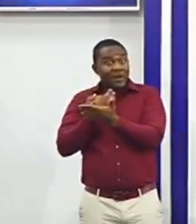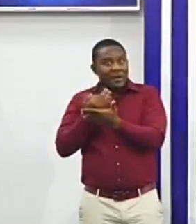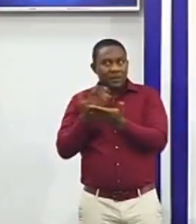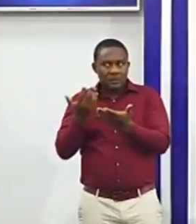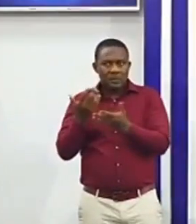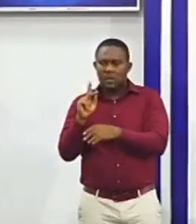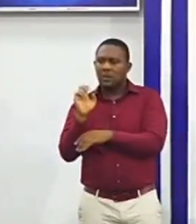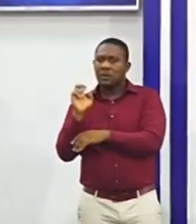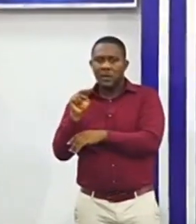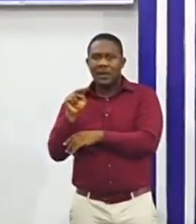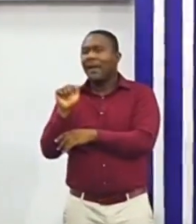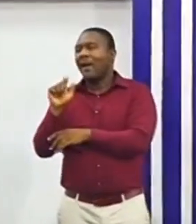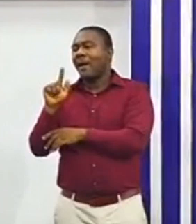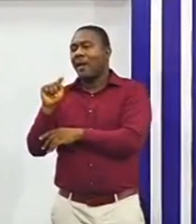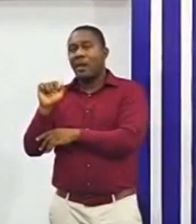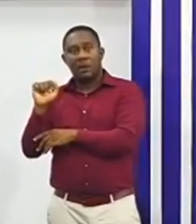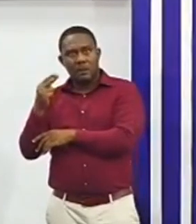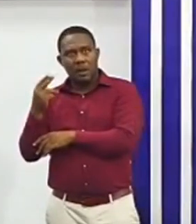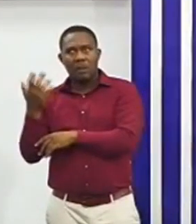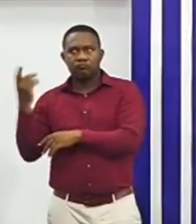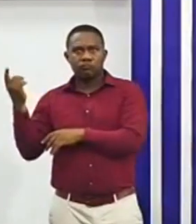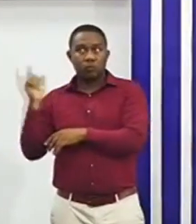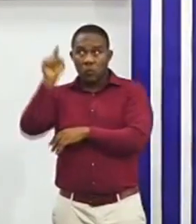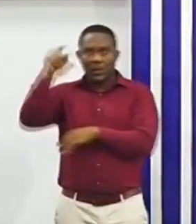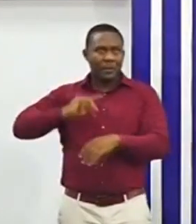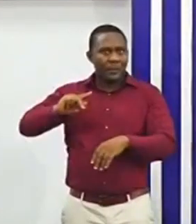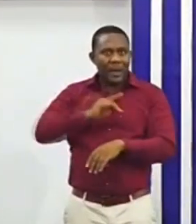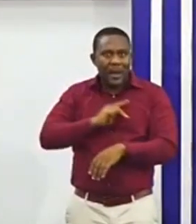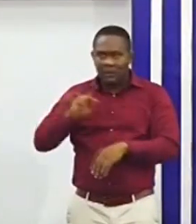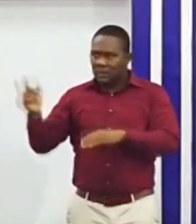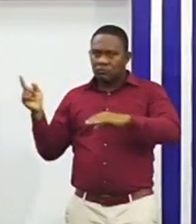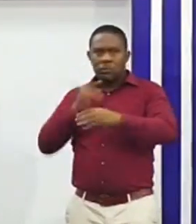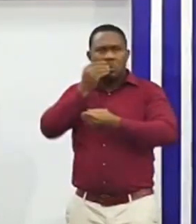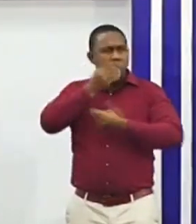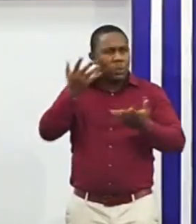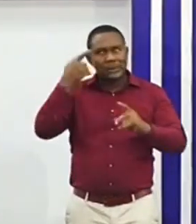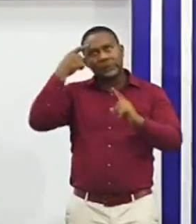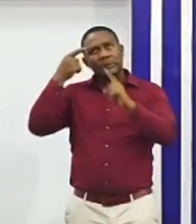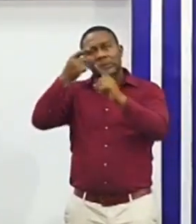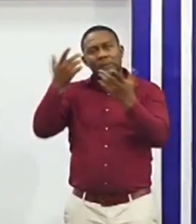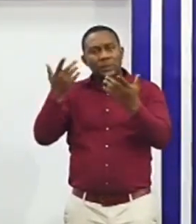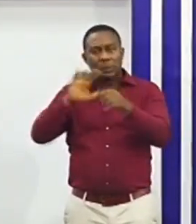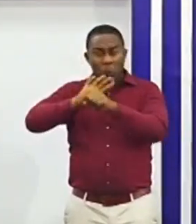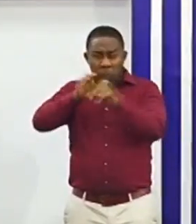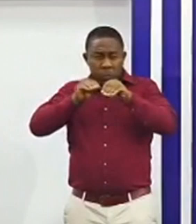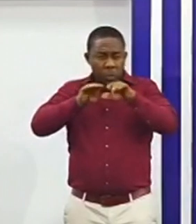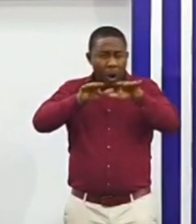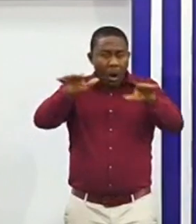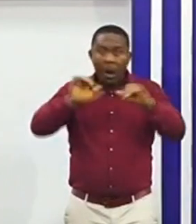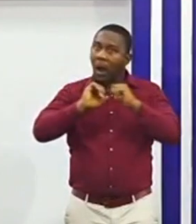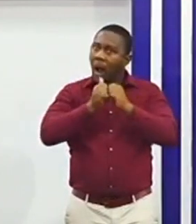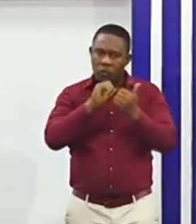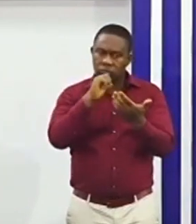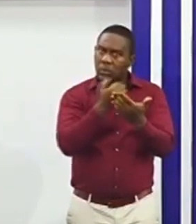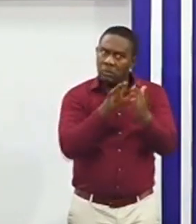na tɔla ka a baaloŋ ŋa kpɛ fiiri teɛ. A yuon ŋa tare ne o meŋ poŋ zeŋ taa. Government meŋ de ne duoro